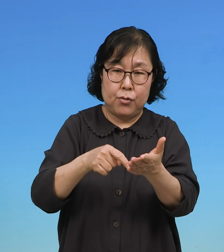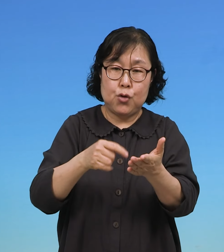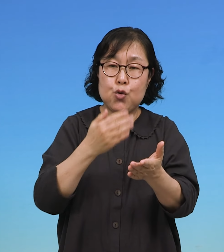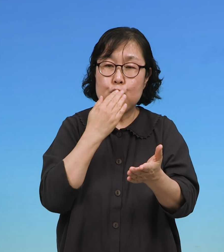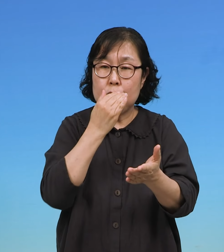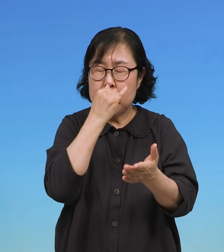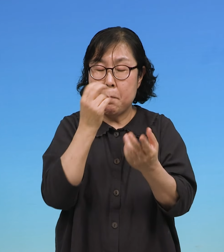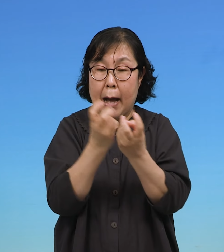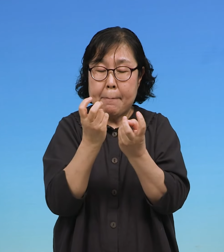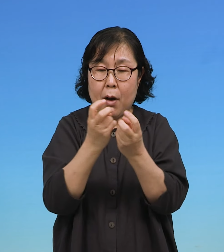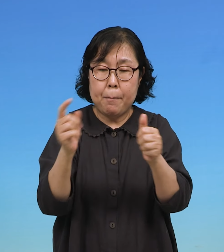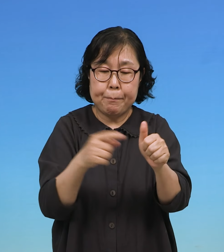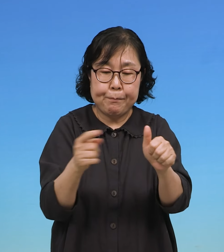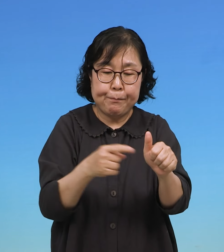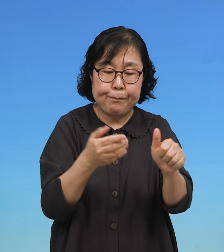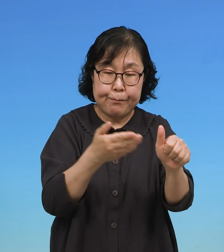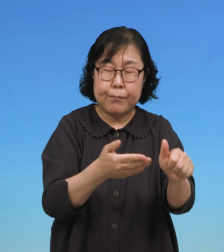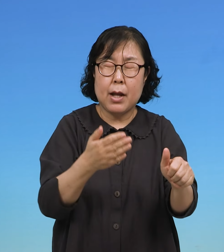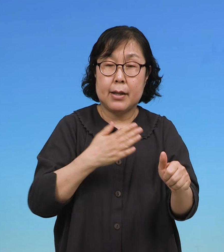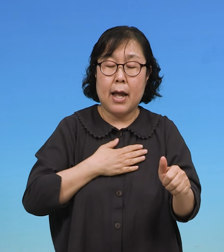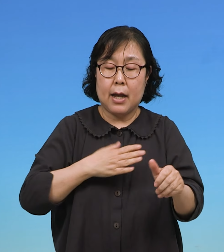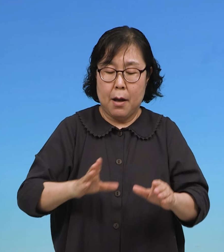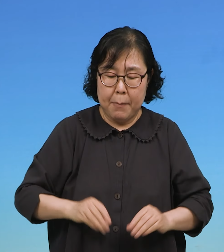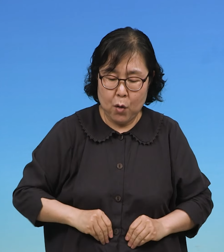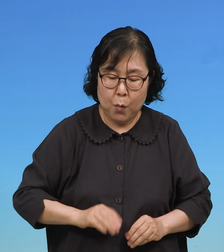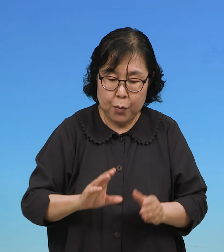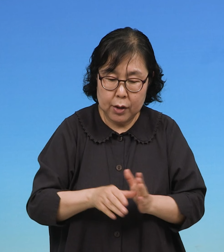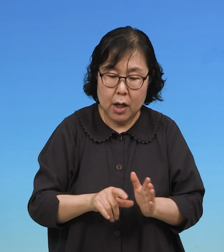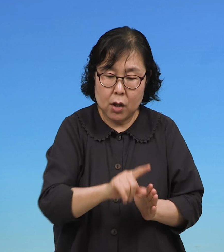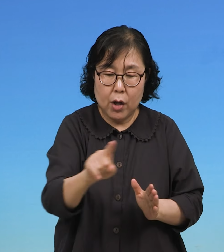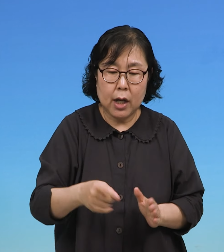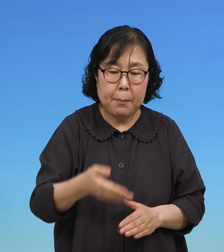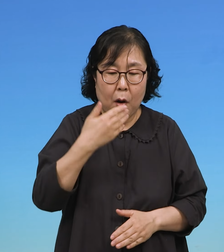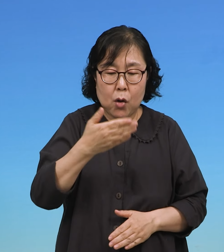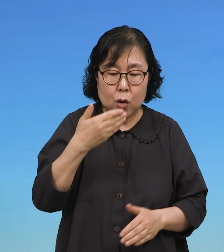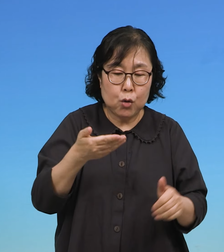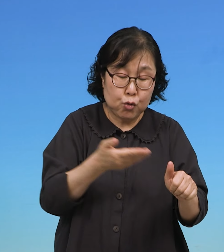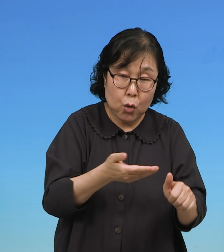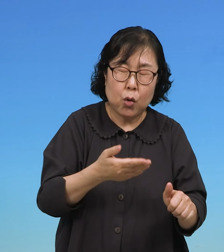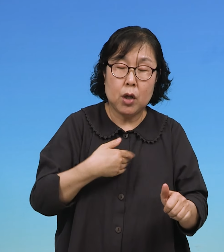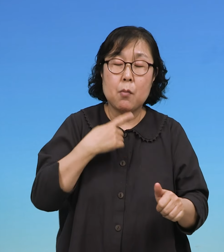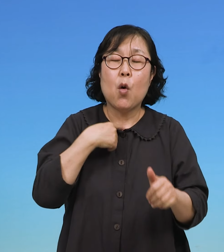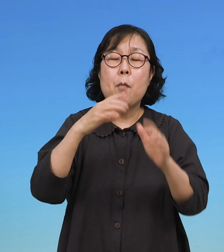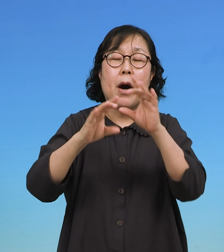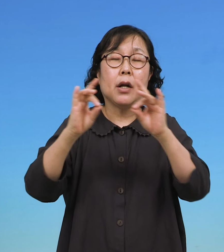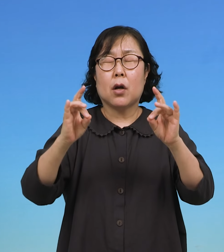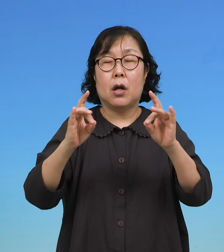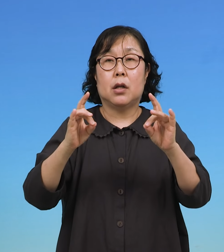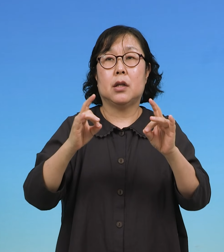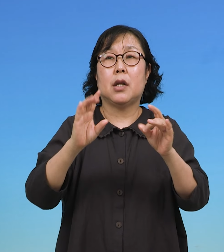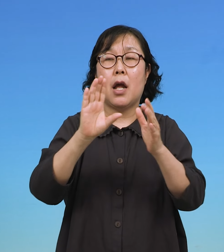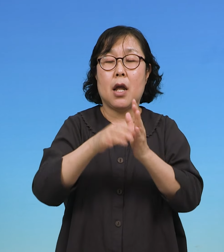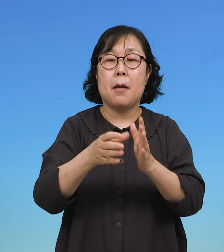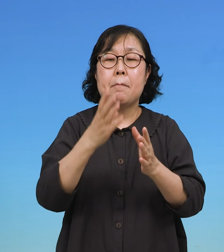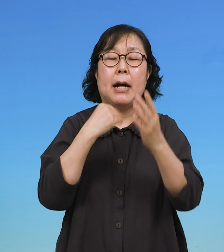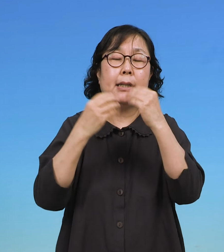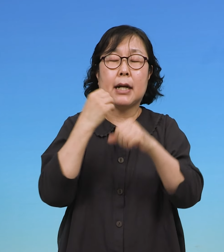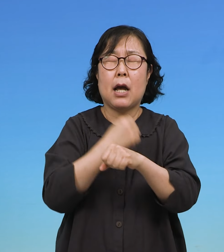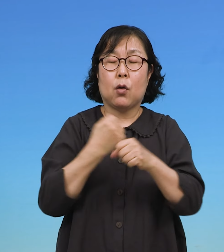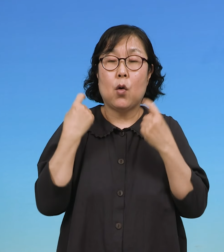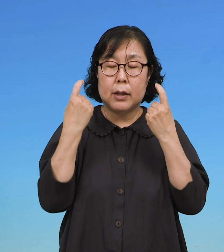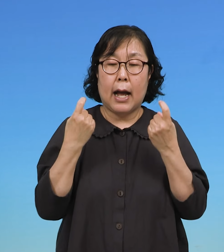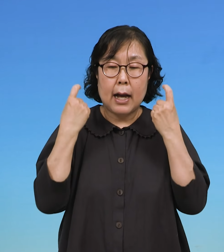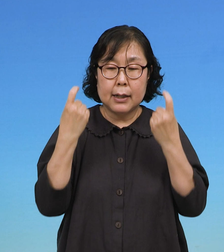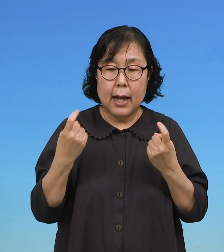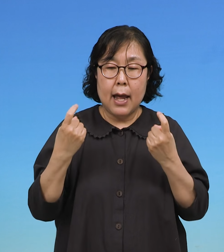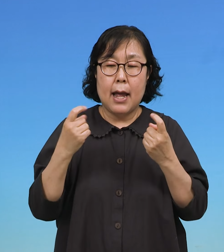수 있는 방법을 가르쳐 주셨습니다. 보십시오. 내가 줄일 때에 너희가 먹을 것을 주었고 목마를 때에 마시게 하였고 나그네